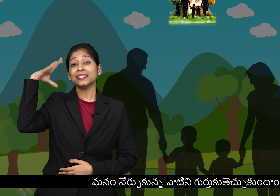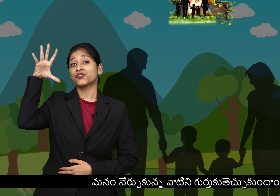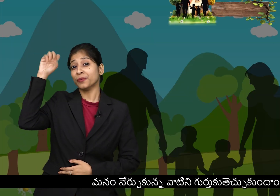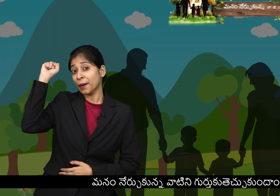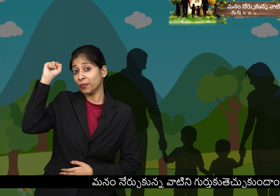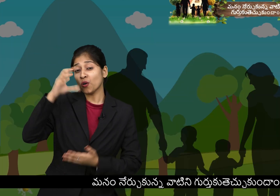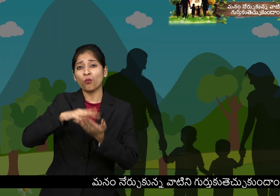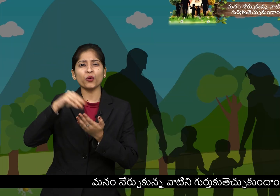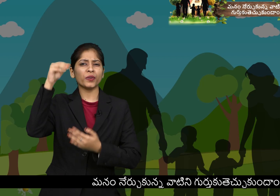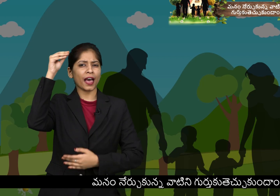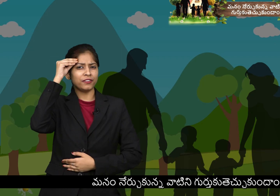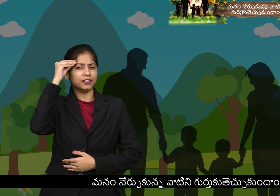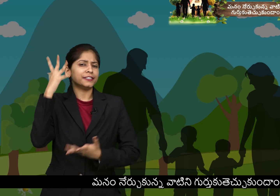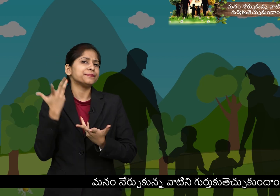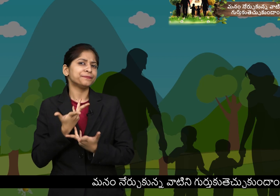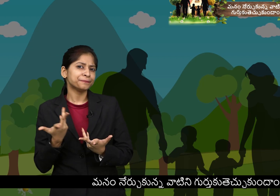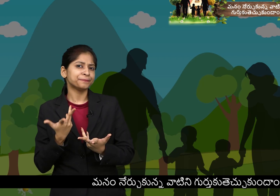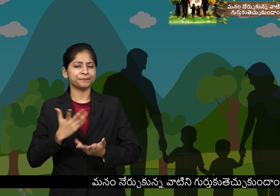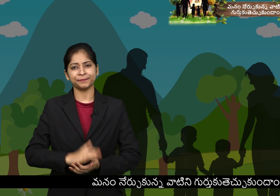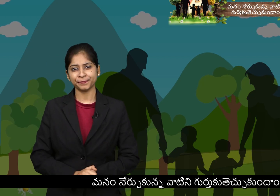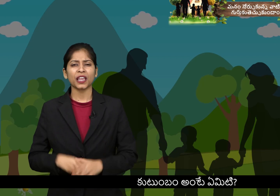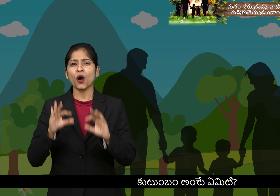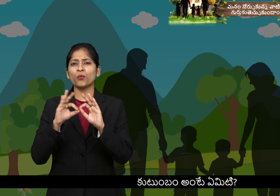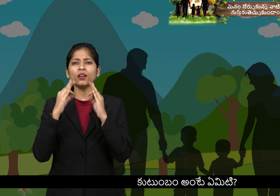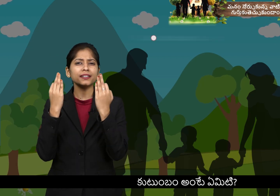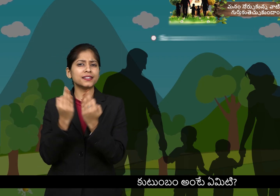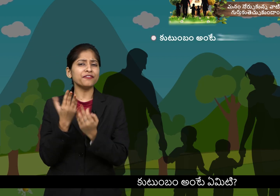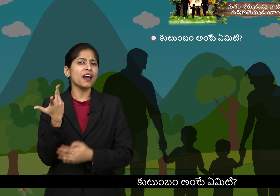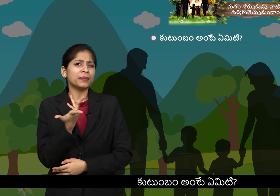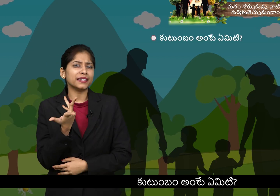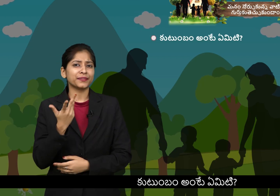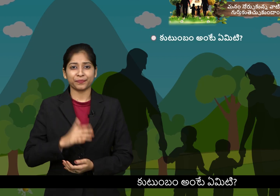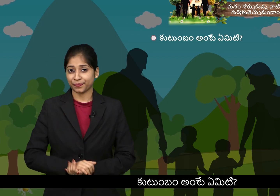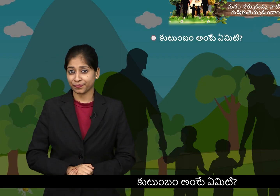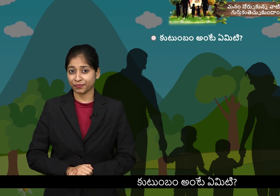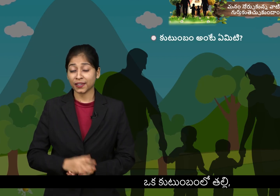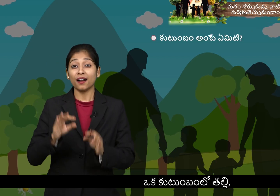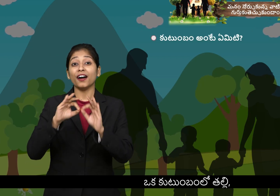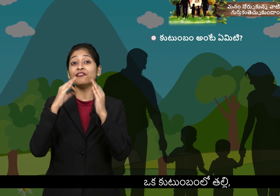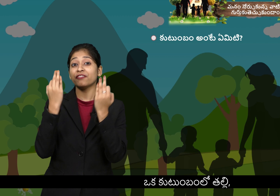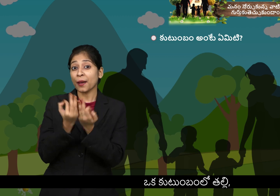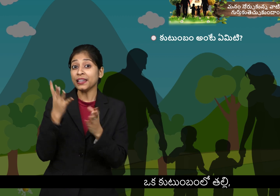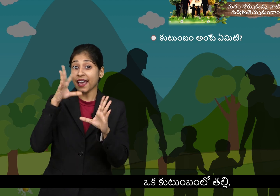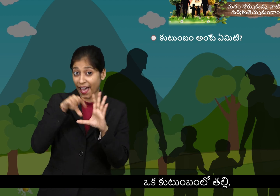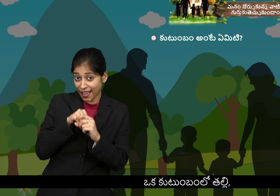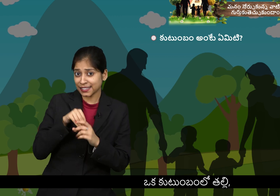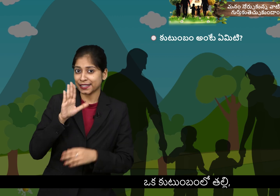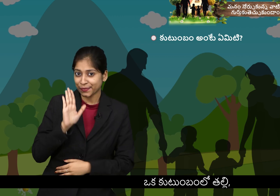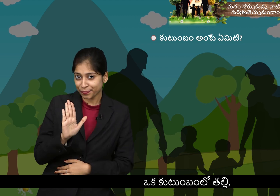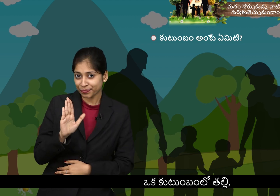మనం నేర్చుకున్న వాటిని గుర్తు తెచ్చుకుందాం. కుటుంబం అంటే ఏమిటి? ఒక